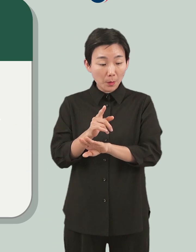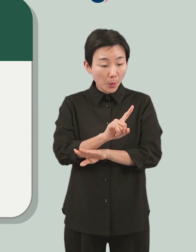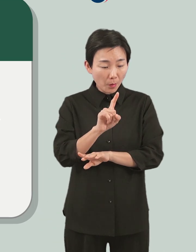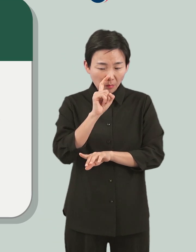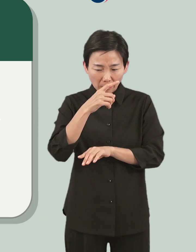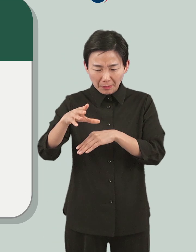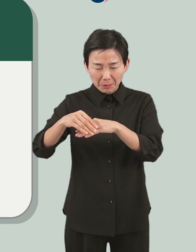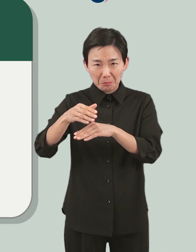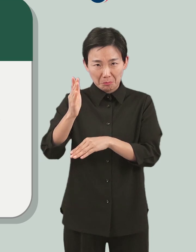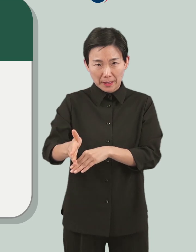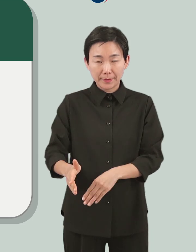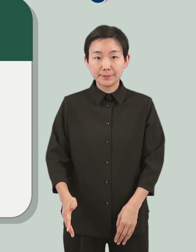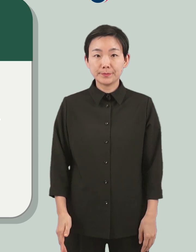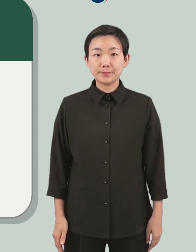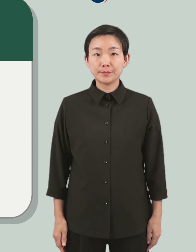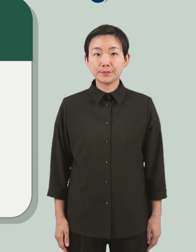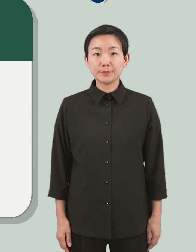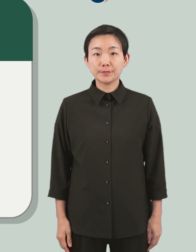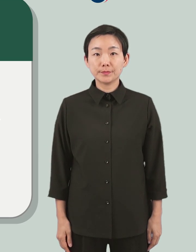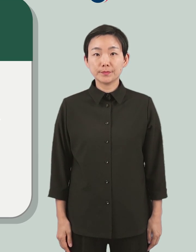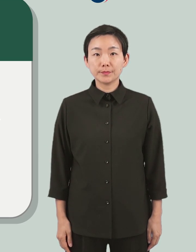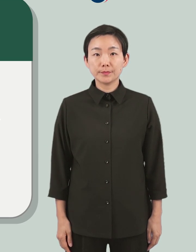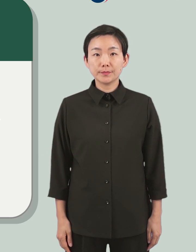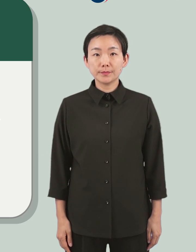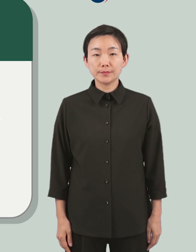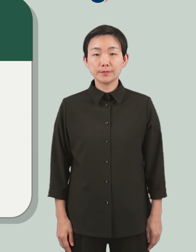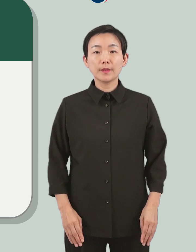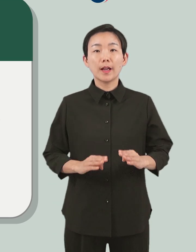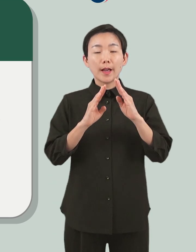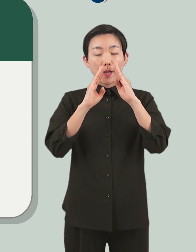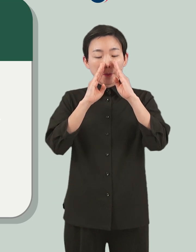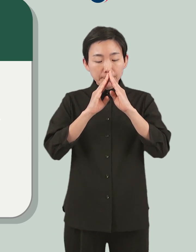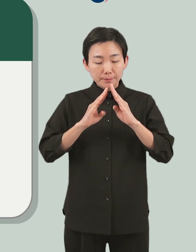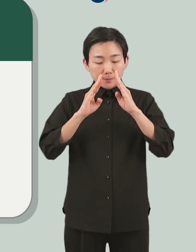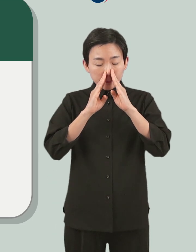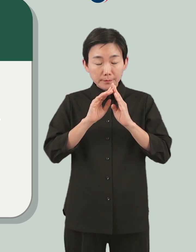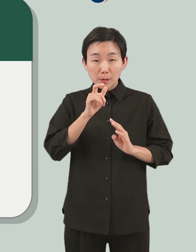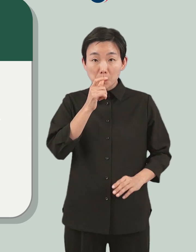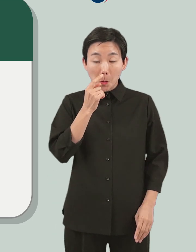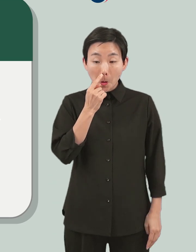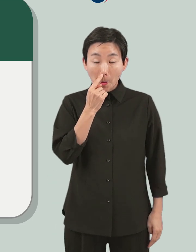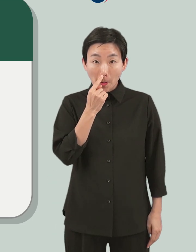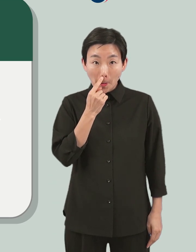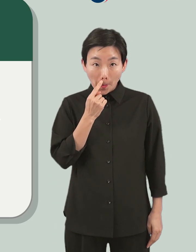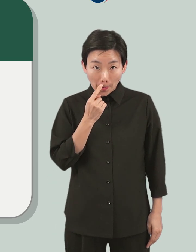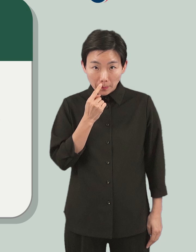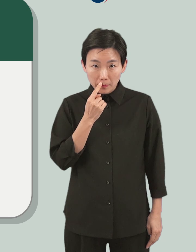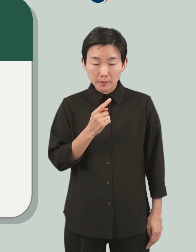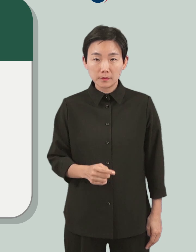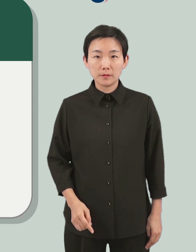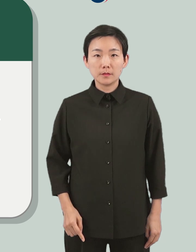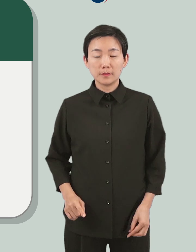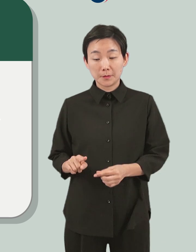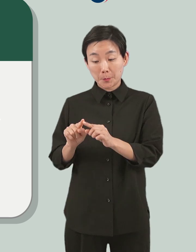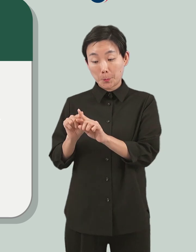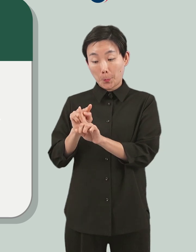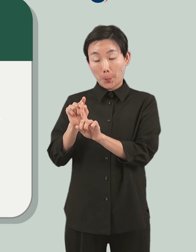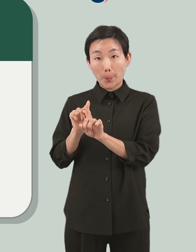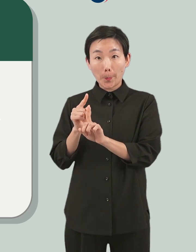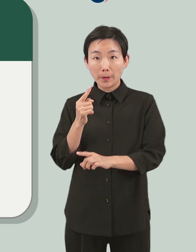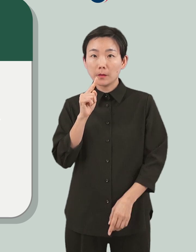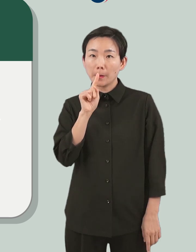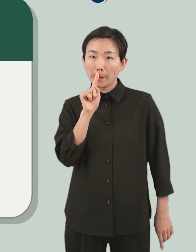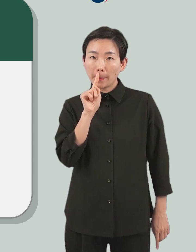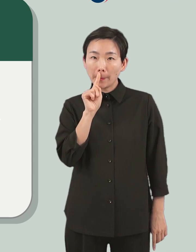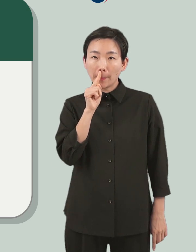닿아 오염되지 않도록 주의합니다. 코를 2회 정도 풀어 콧물이 나오도록 합니다. 검체 채취용